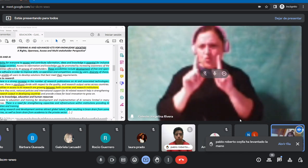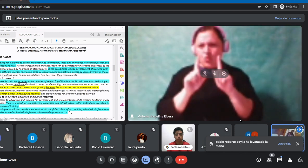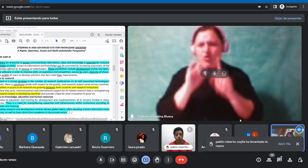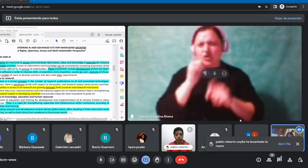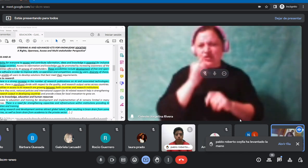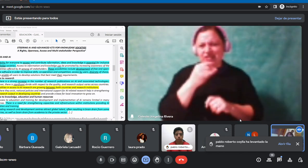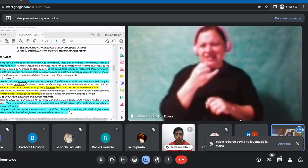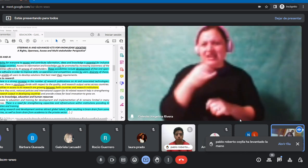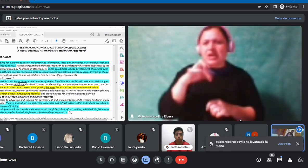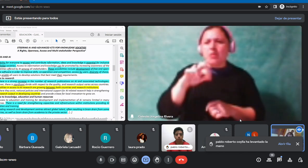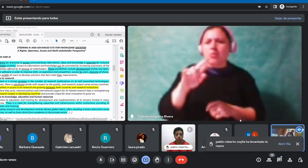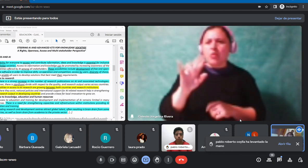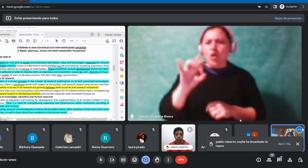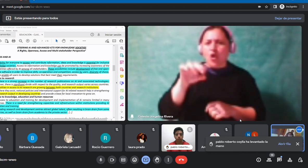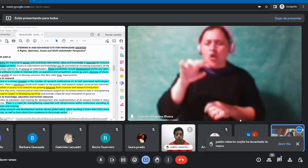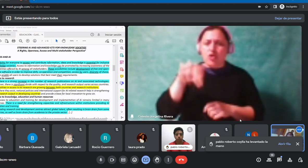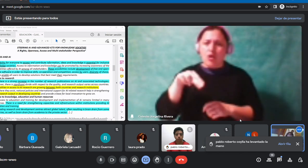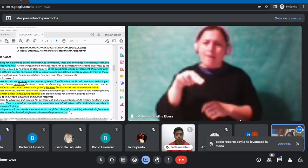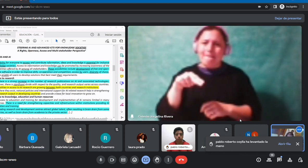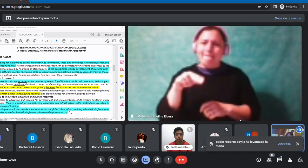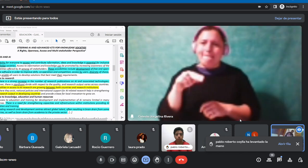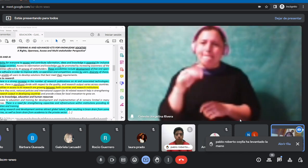eso,